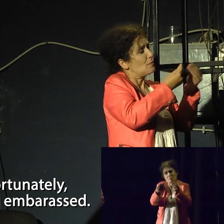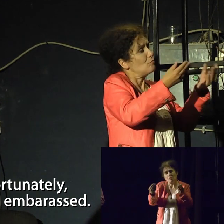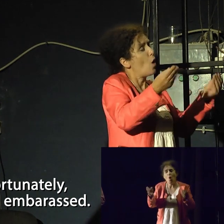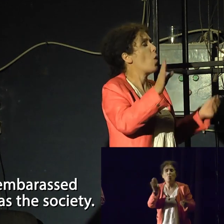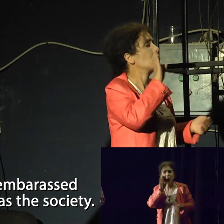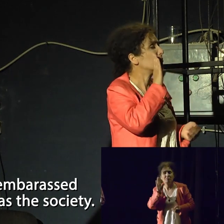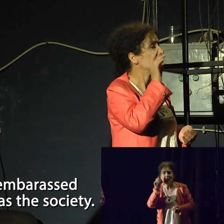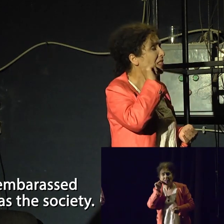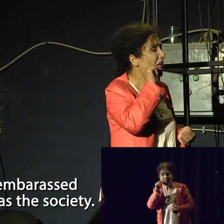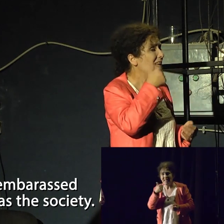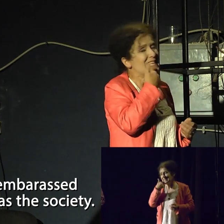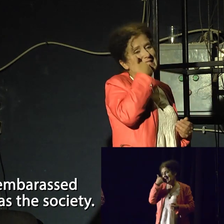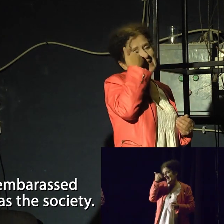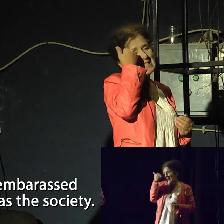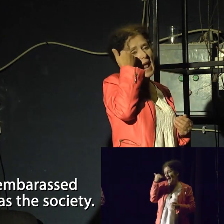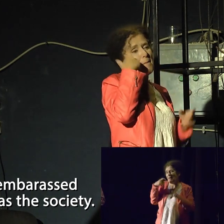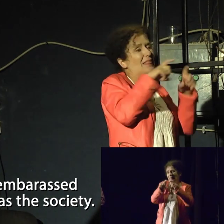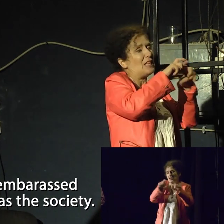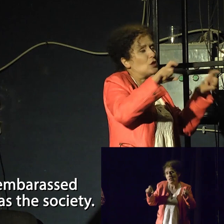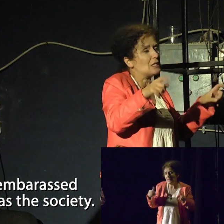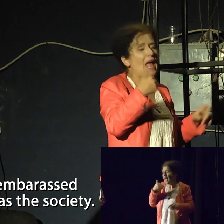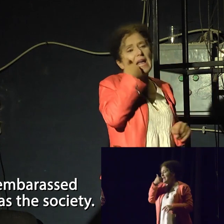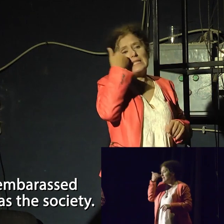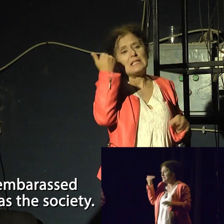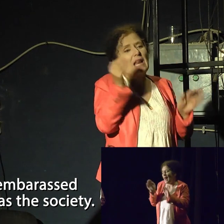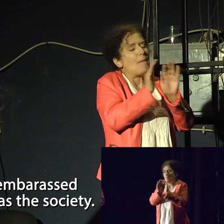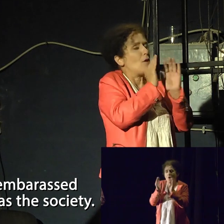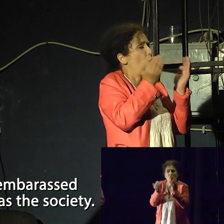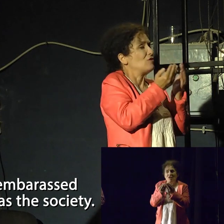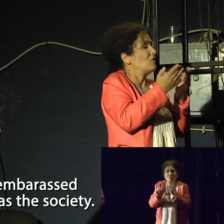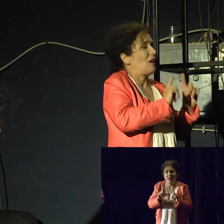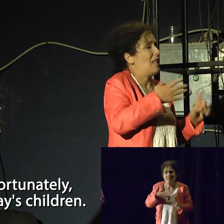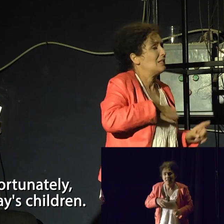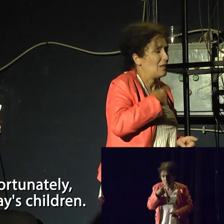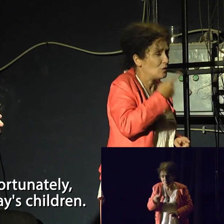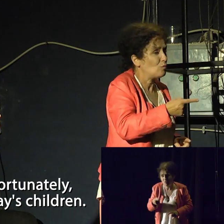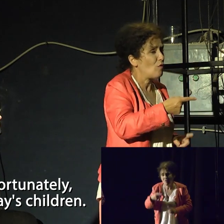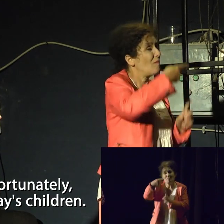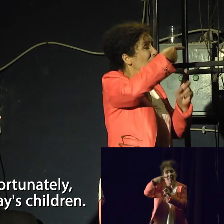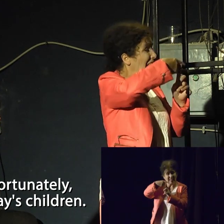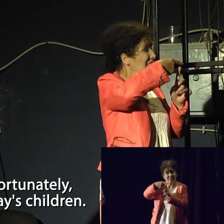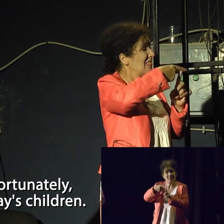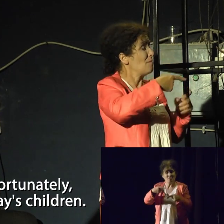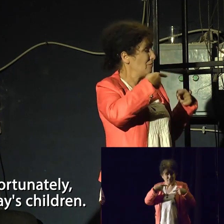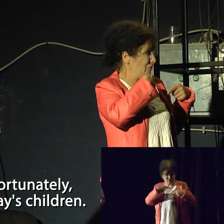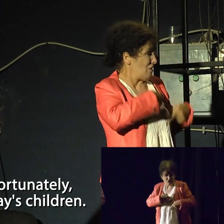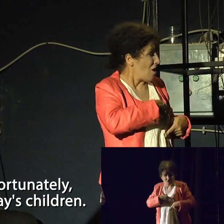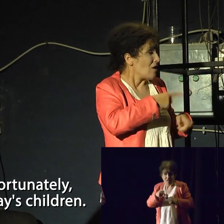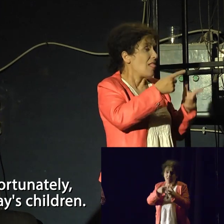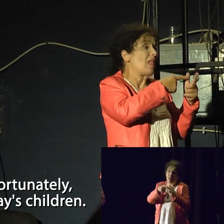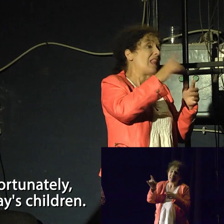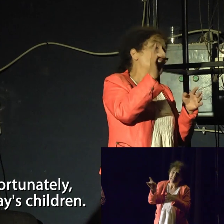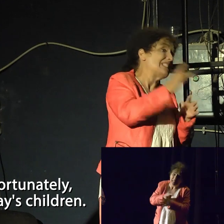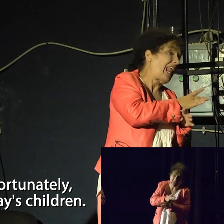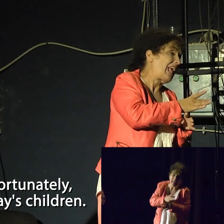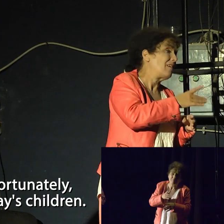родителите, се срамат институциите, се срами општеството да зборува за неизе. Тема која што за жал или за среќа